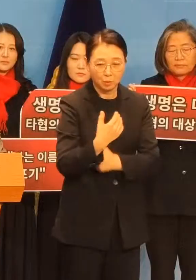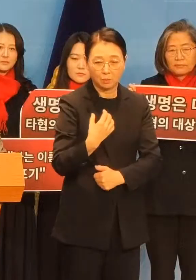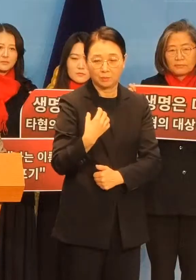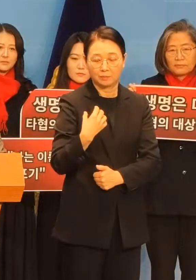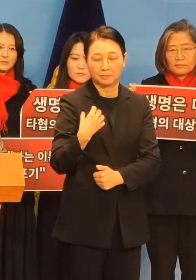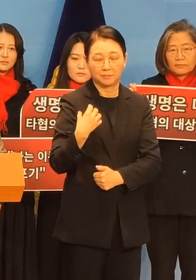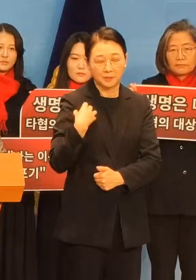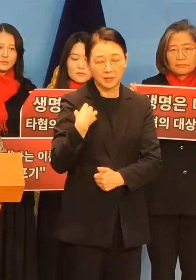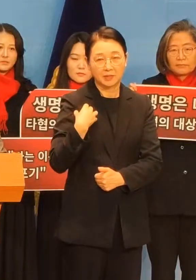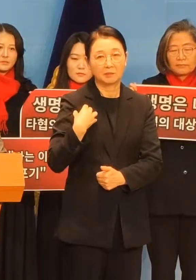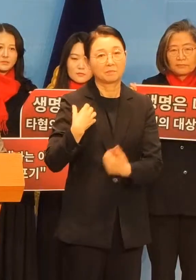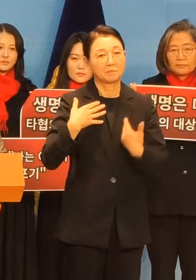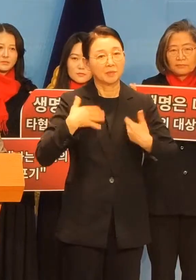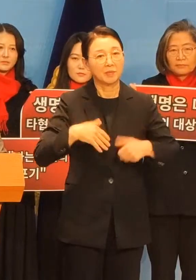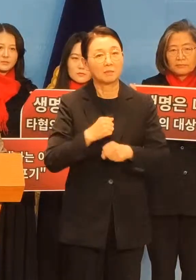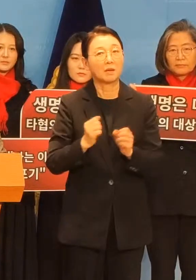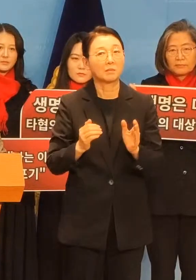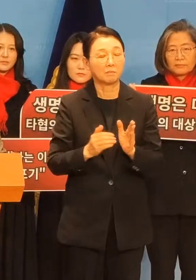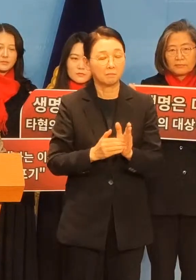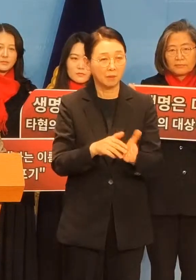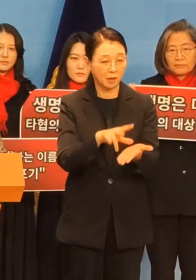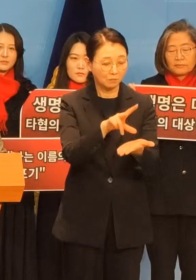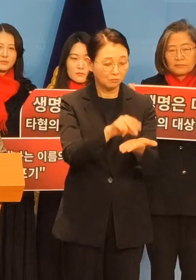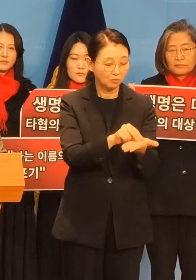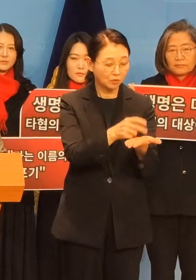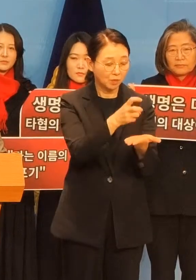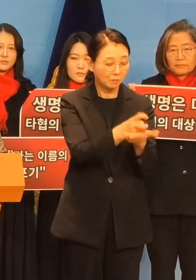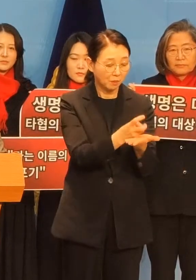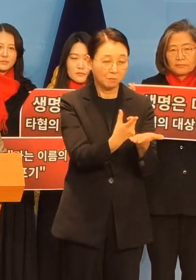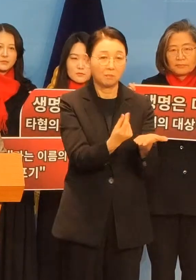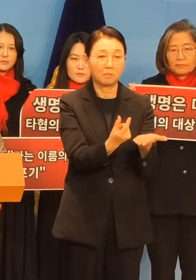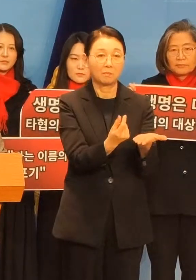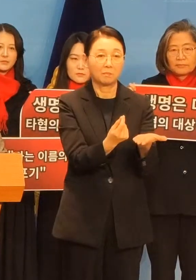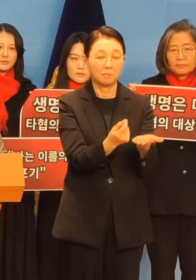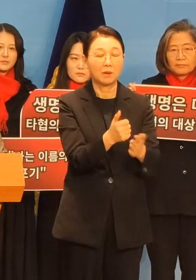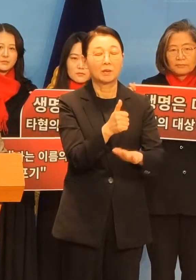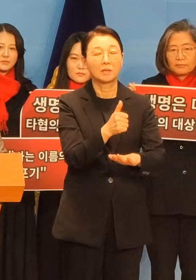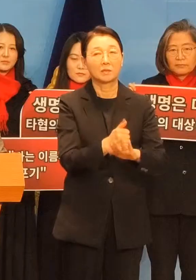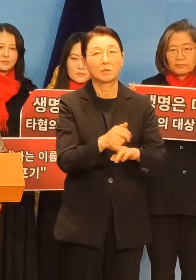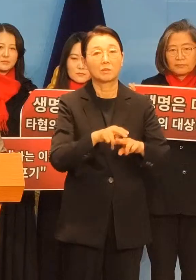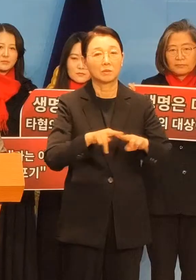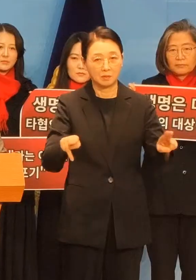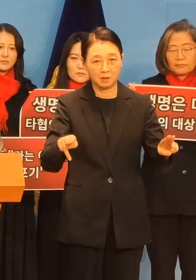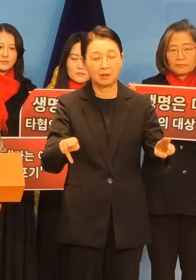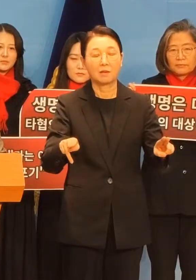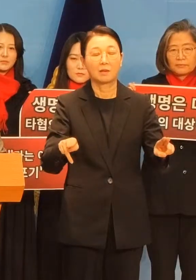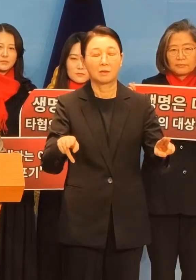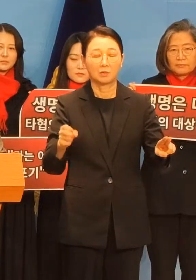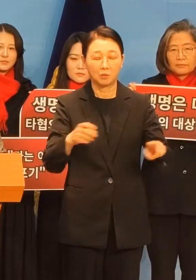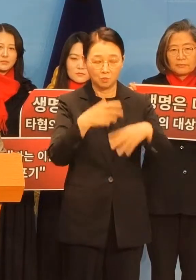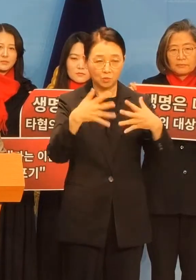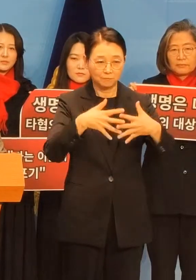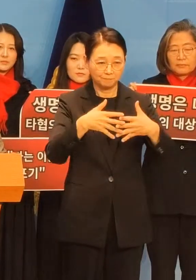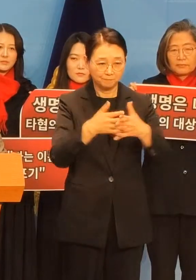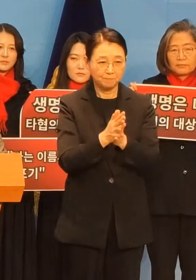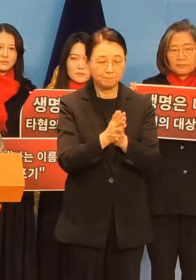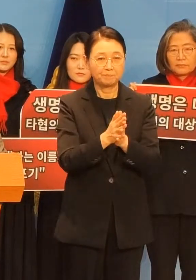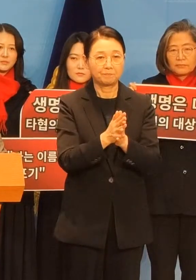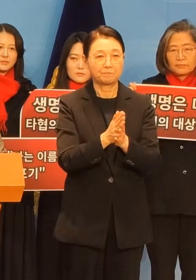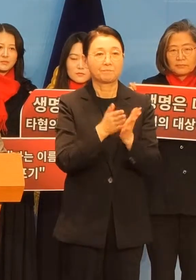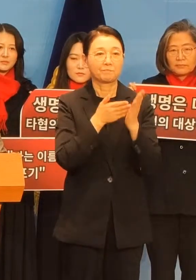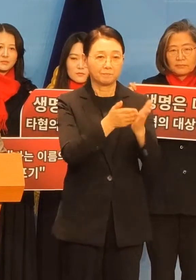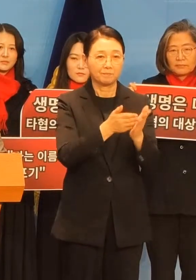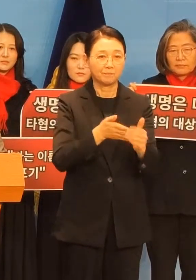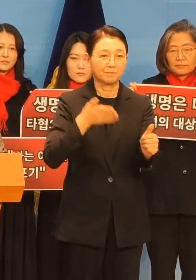큰 문제적 입법으로 규정하며 즉각적인 철회와 전면 폐기를 강력히